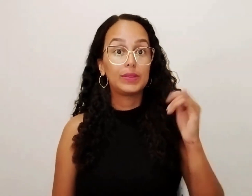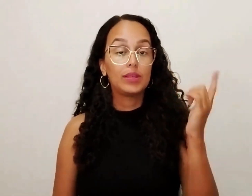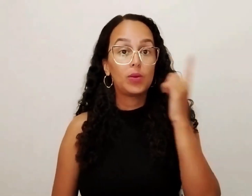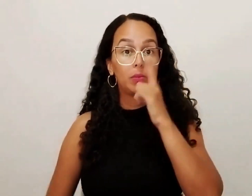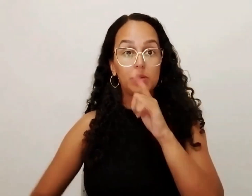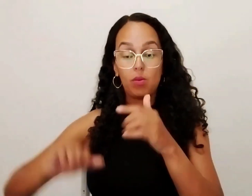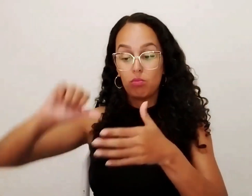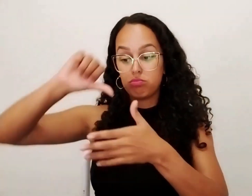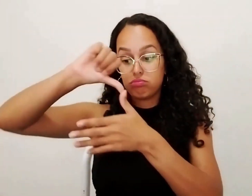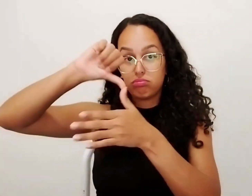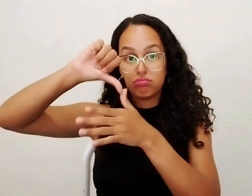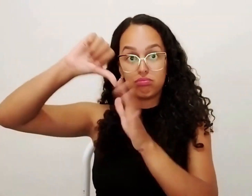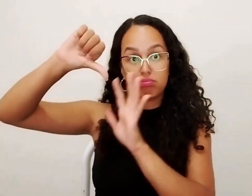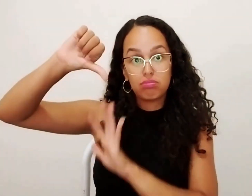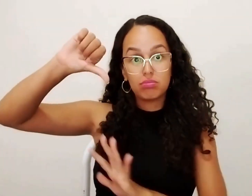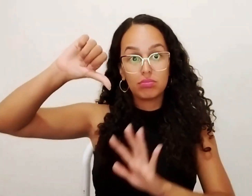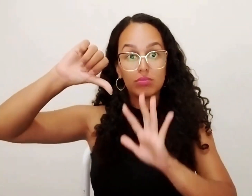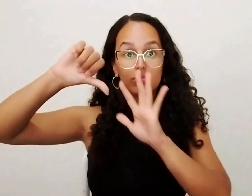que consegue escapar.